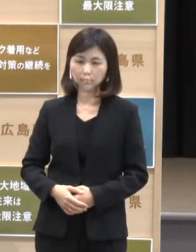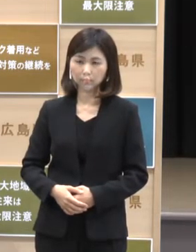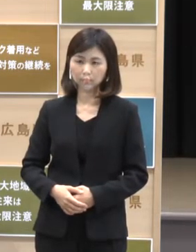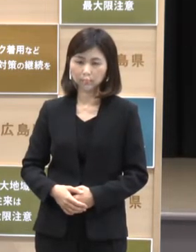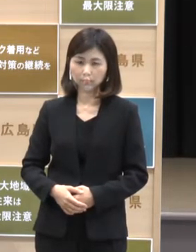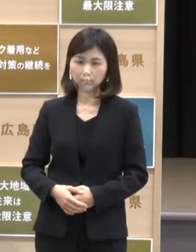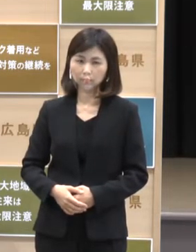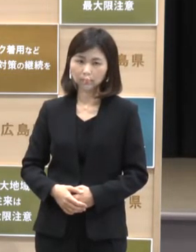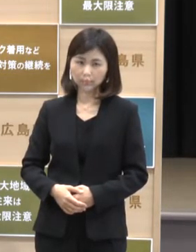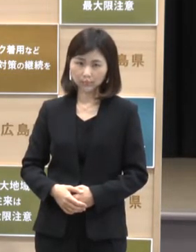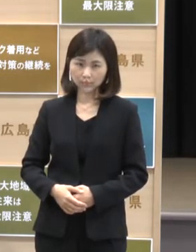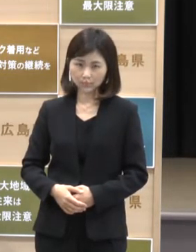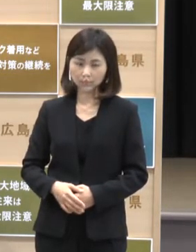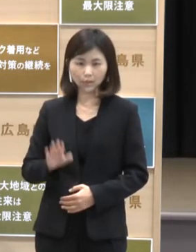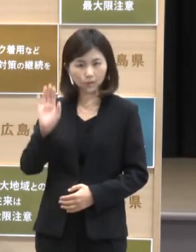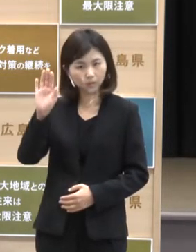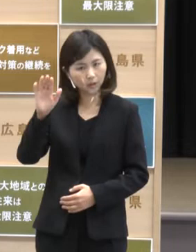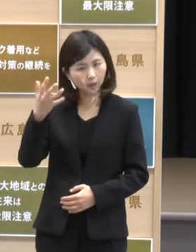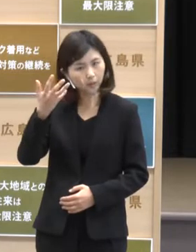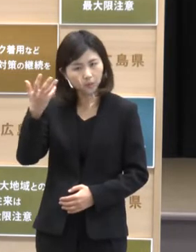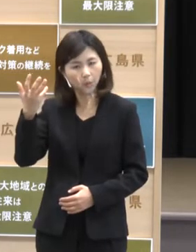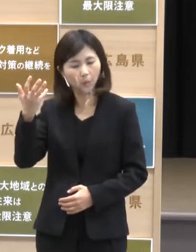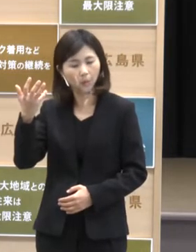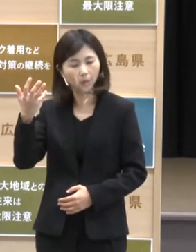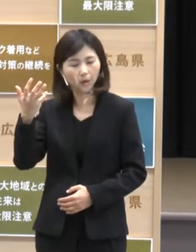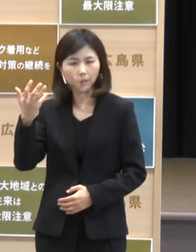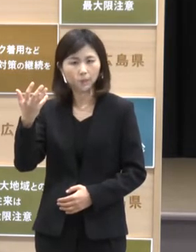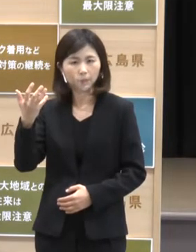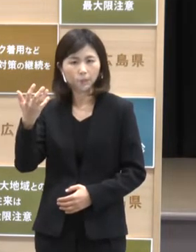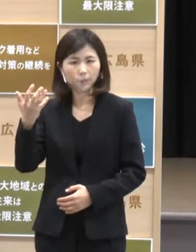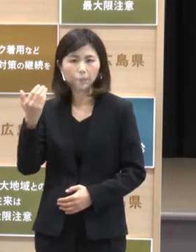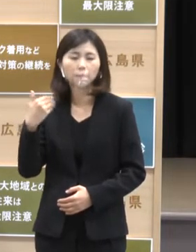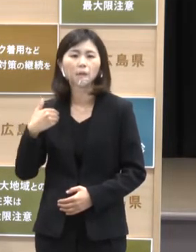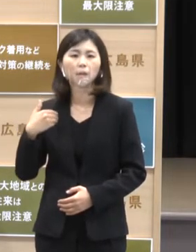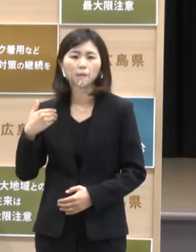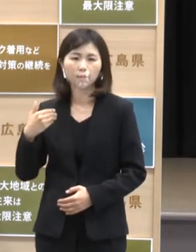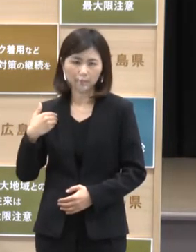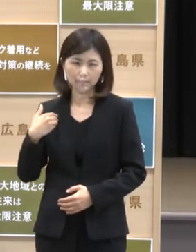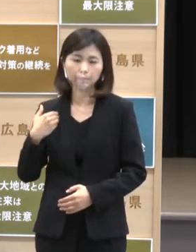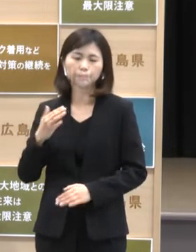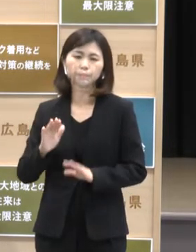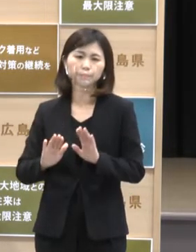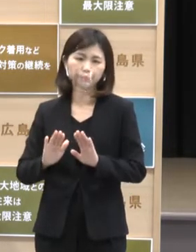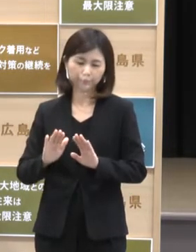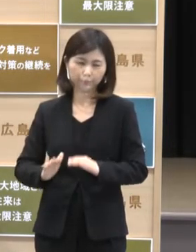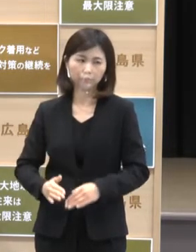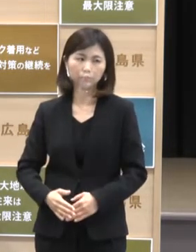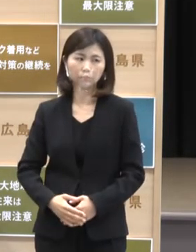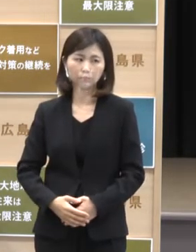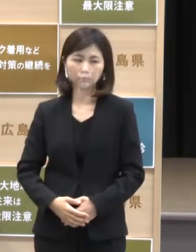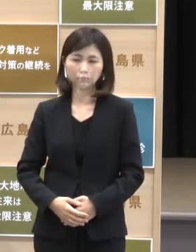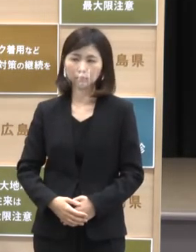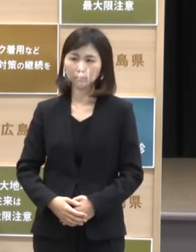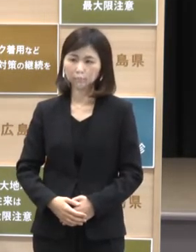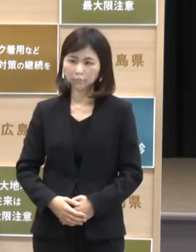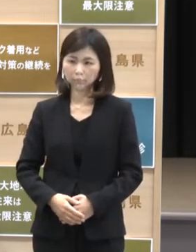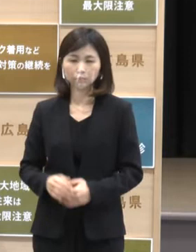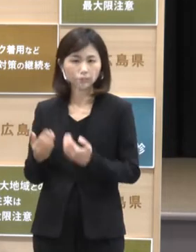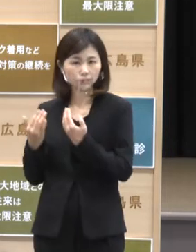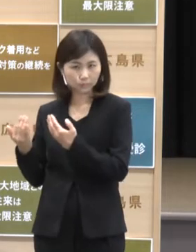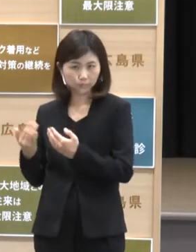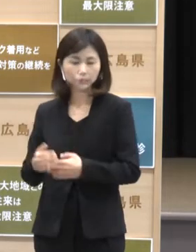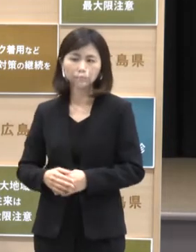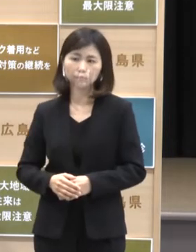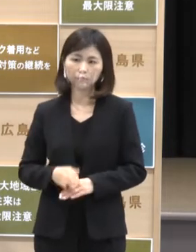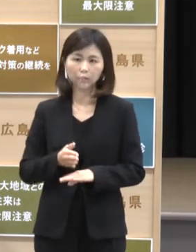まあ、どう推するかというのは本当にちょっと誰も予測できないところかなと思っています。 ありがとうございます。あと今日